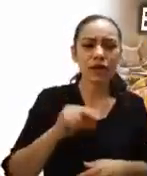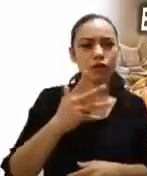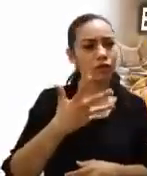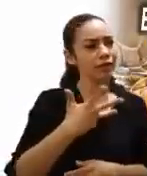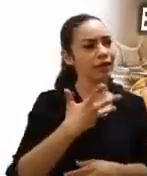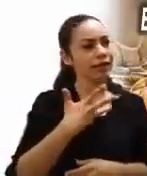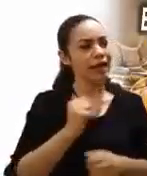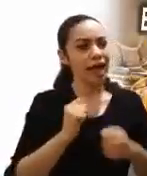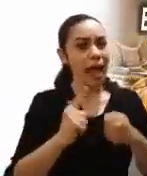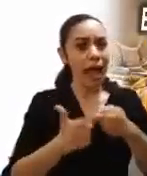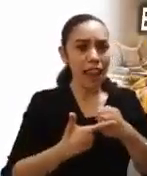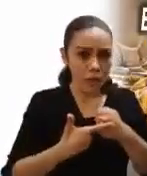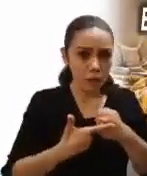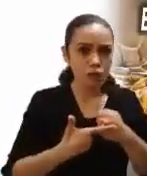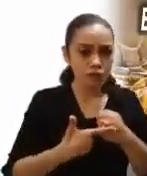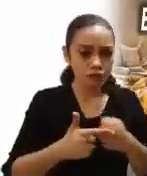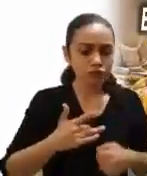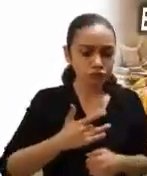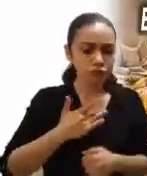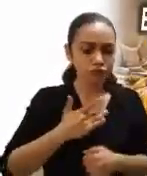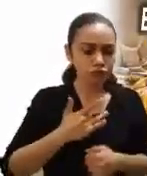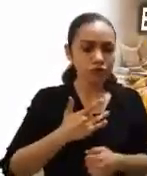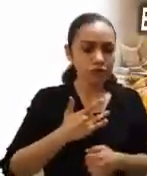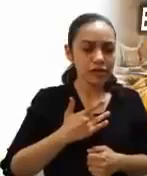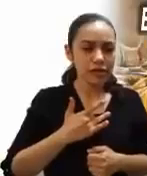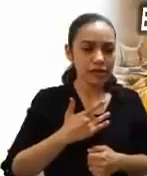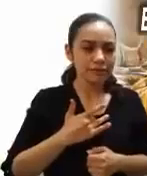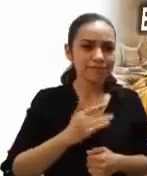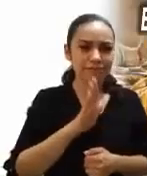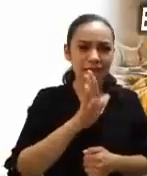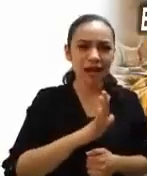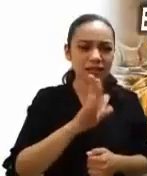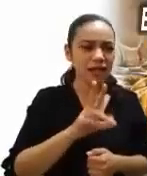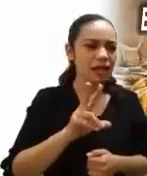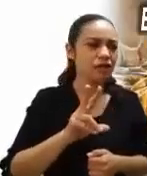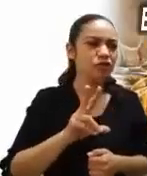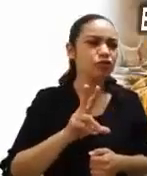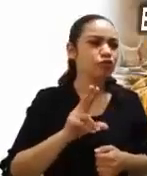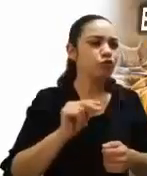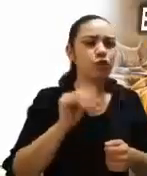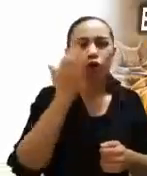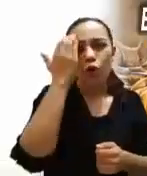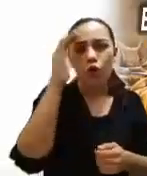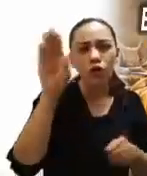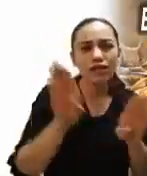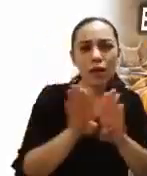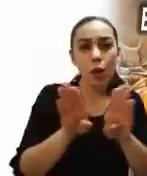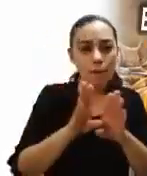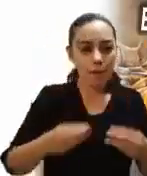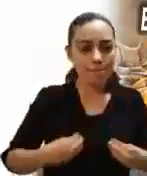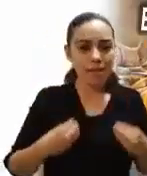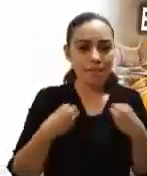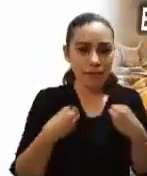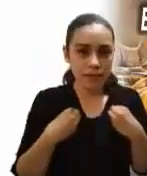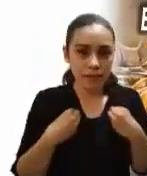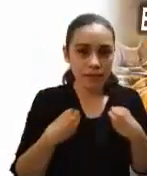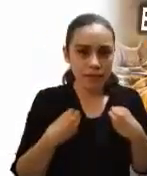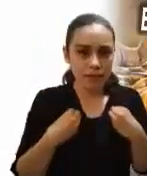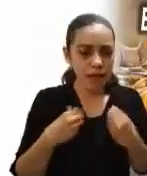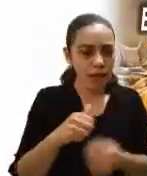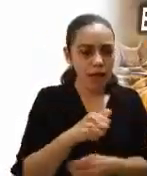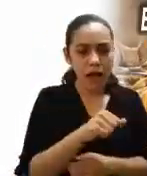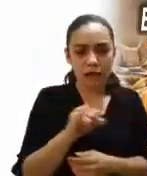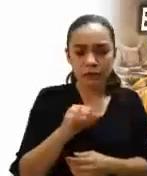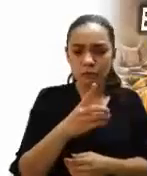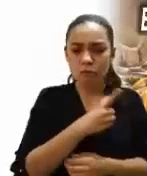que le sostengan y le den dirección. El día de hoy Jesús nos pone en ese camino. Explica